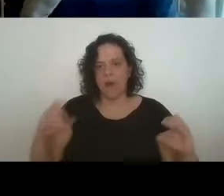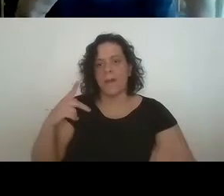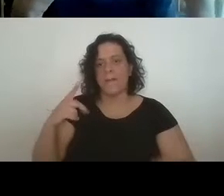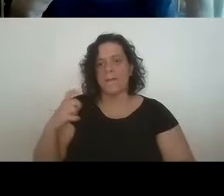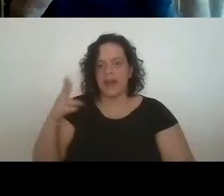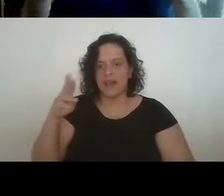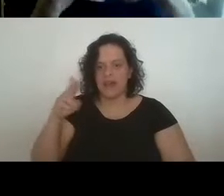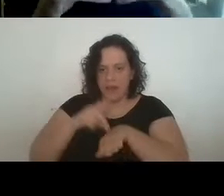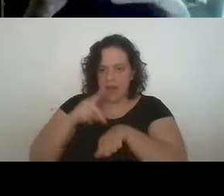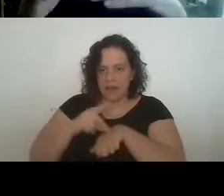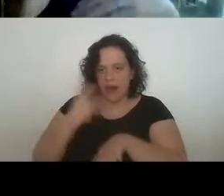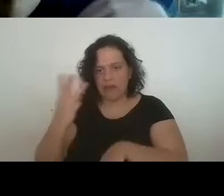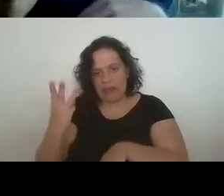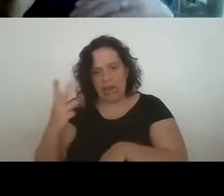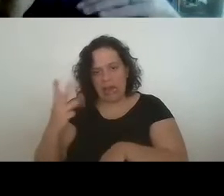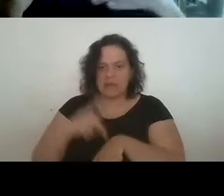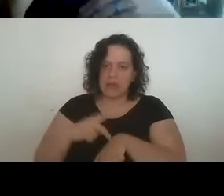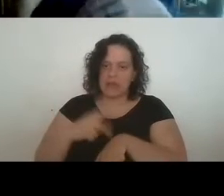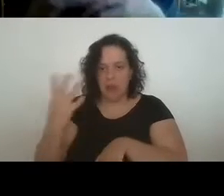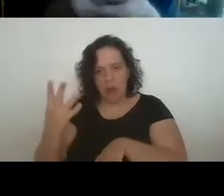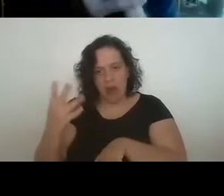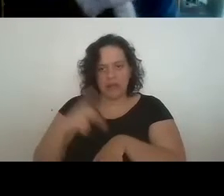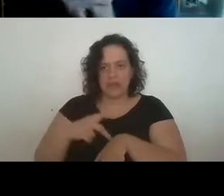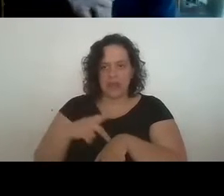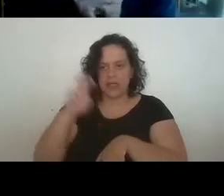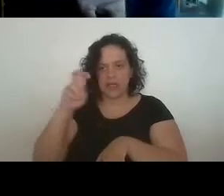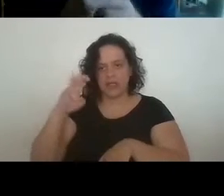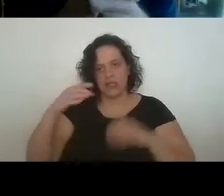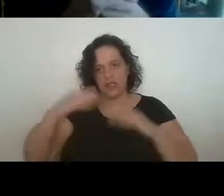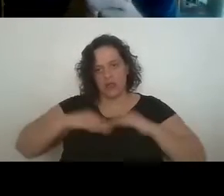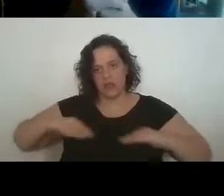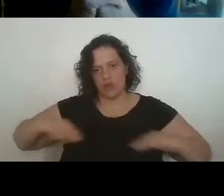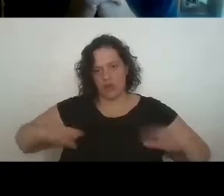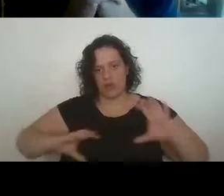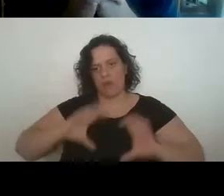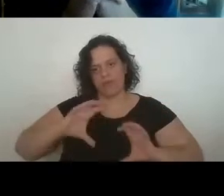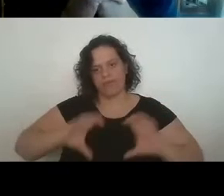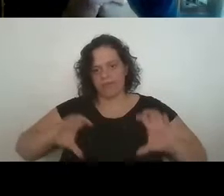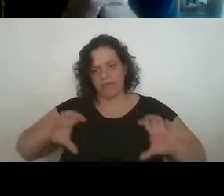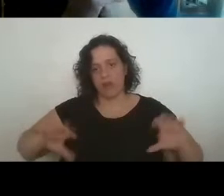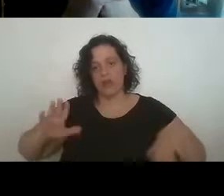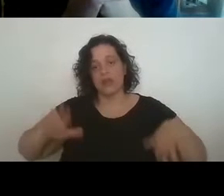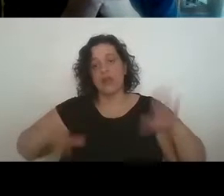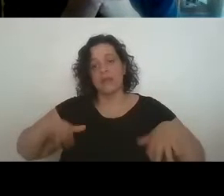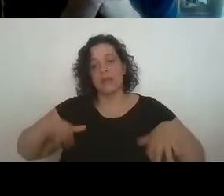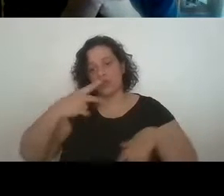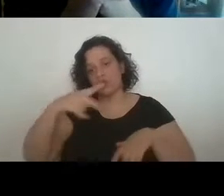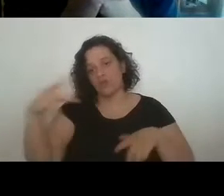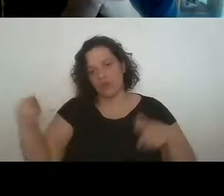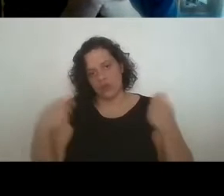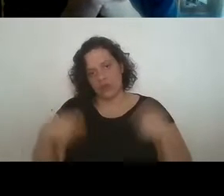pedra 5 mais para a base, ajustando essas alturas de acordo com a tua necessidade.